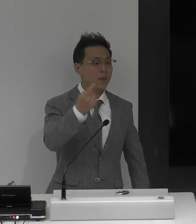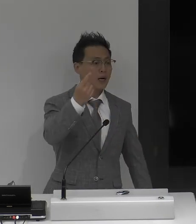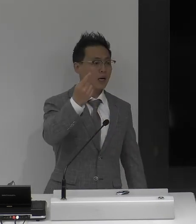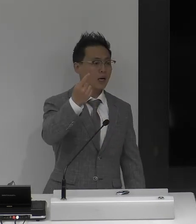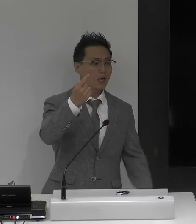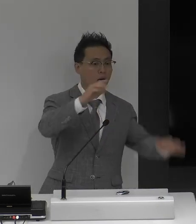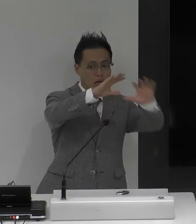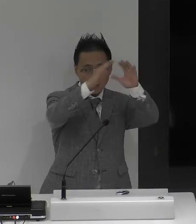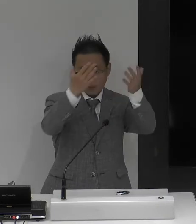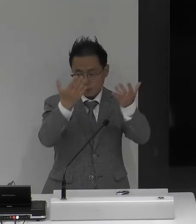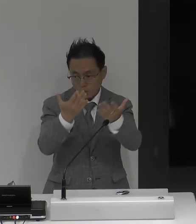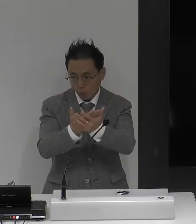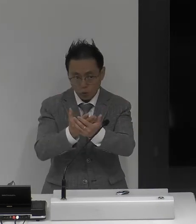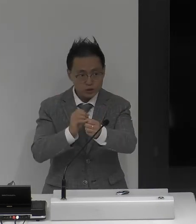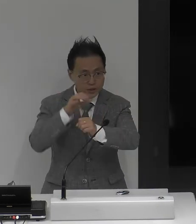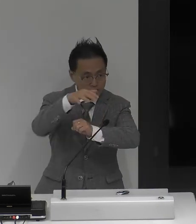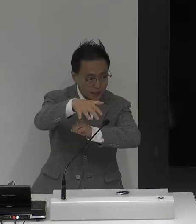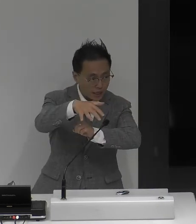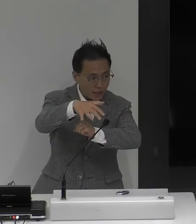말미암아 모든 세계가